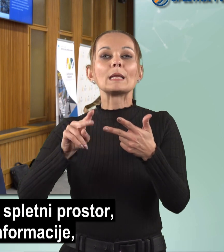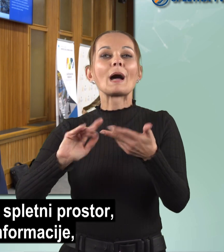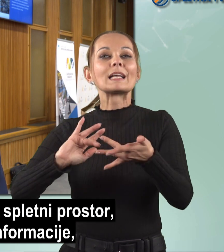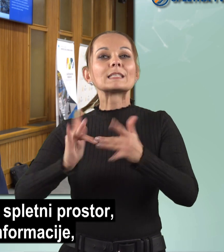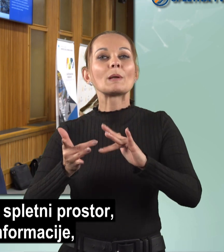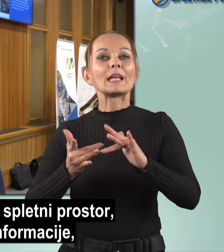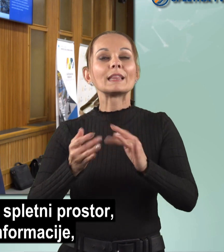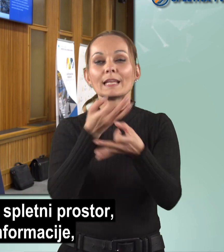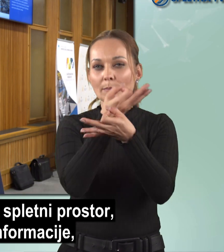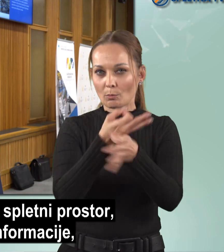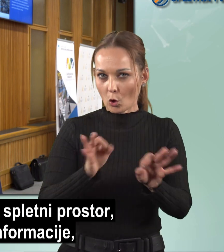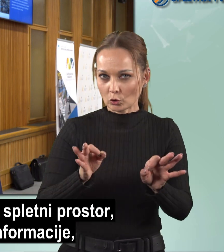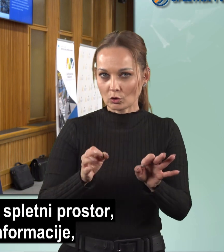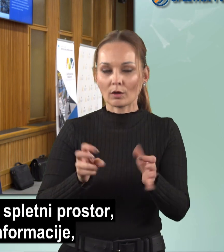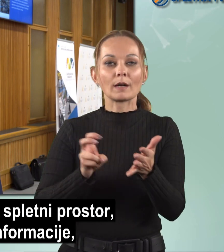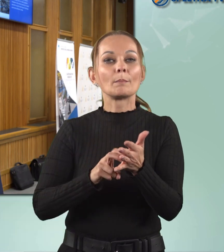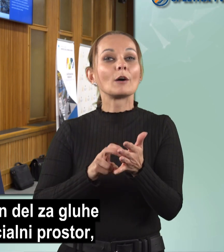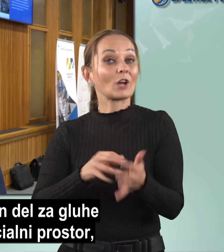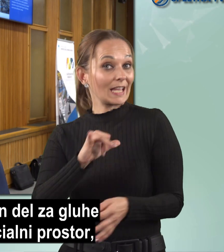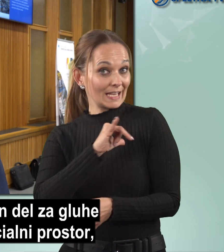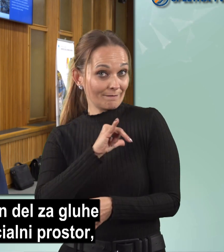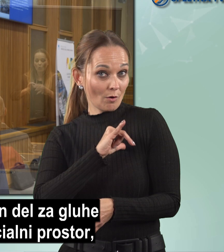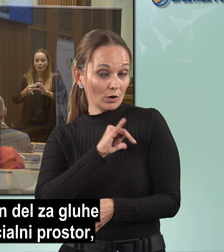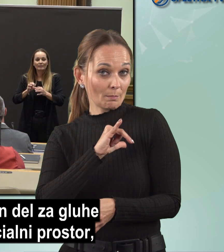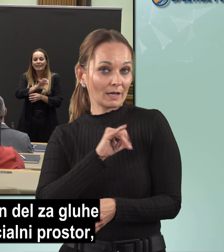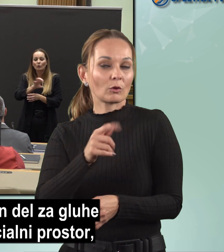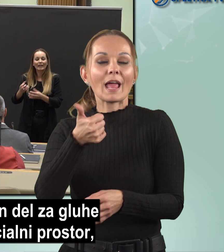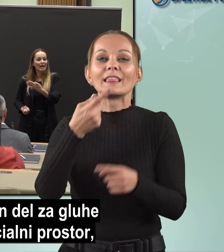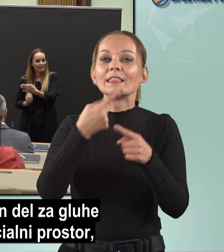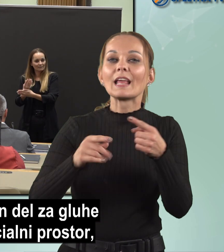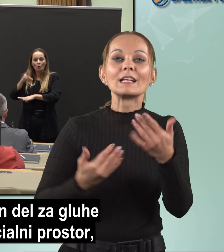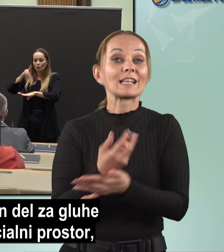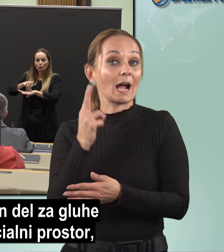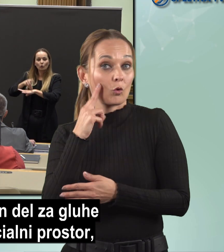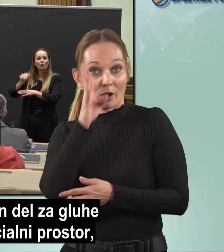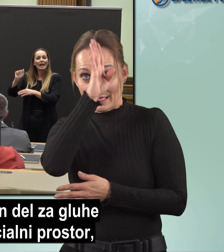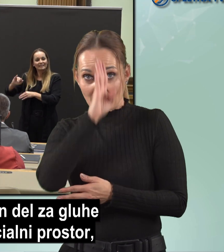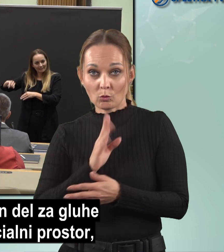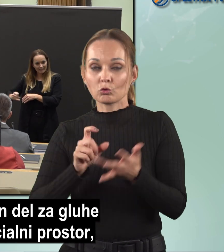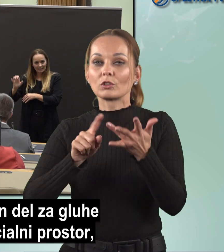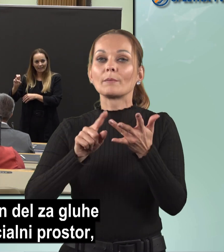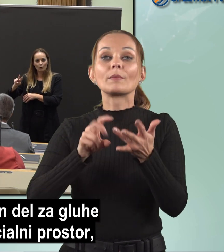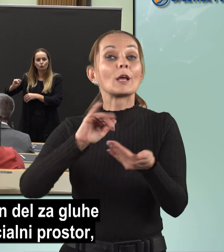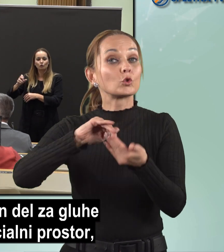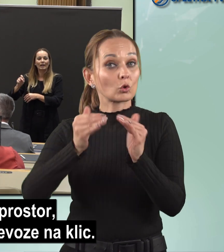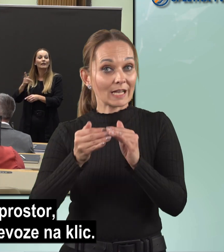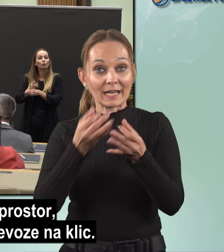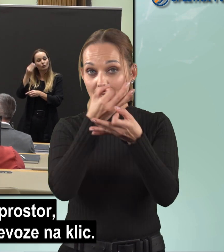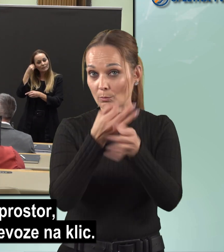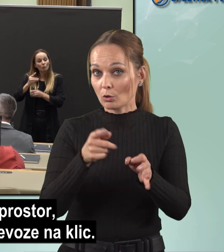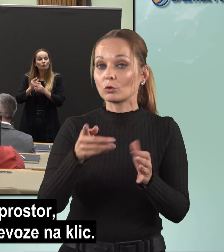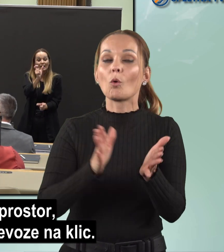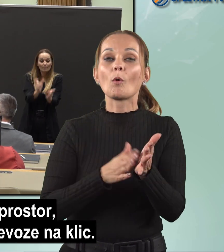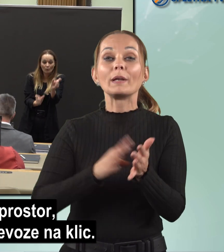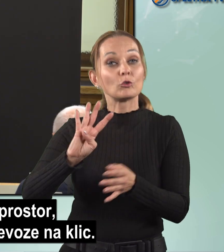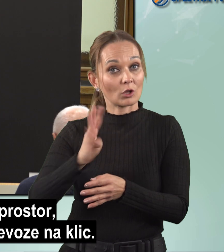prostor, dostopen spletišč in informacij, je tudi spet en del za gluhe in naglušne. Potem je pa socialni prostor, to je